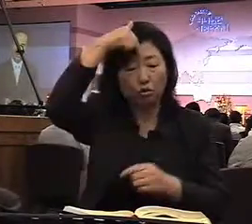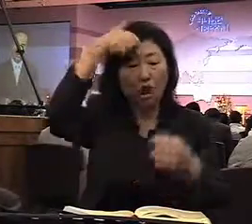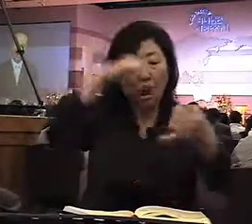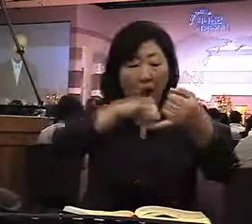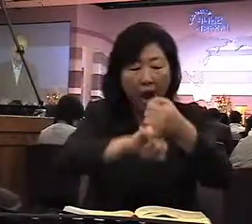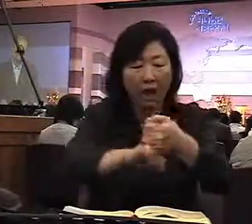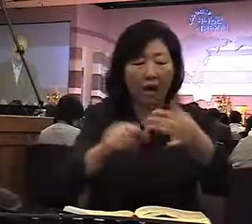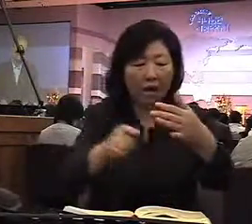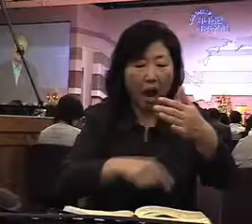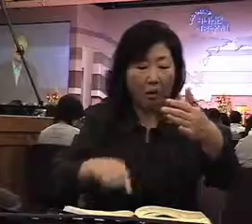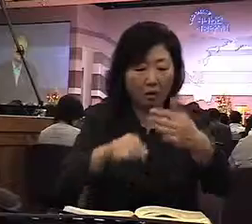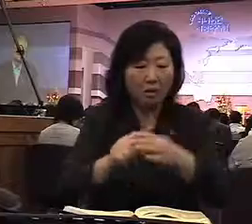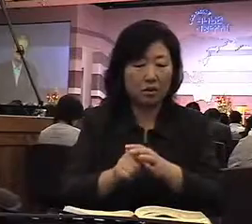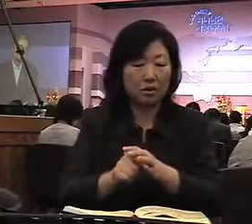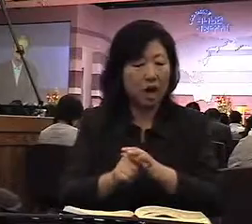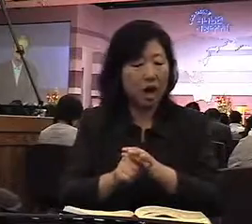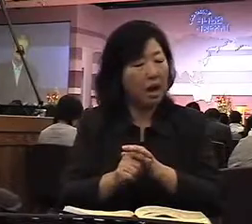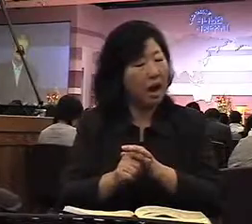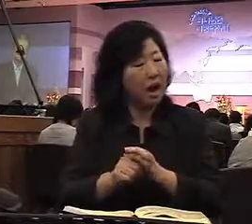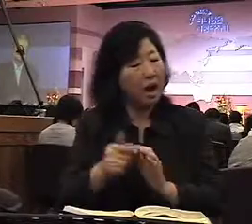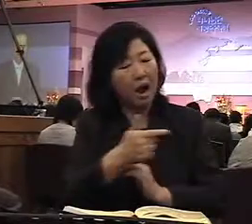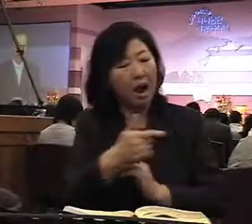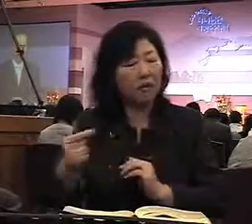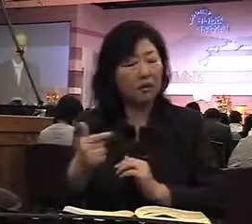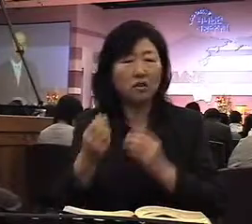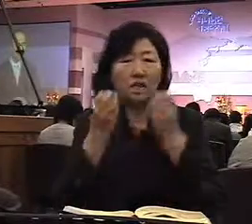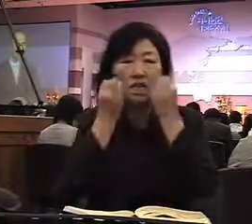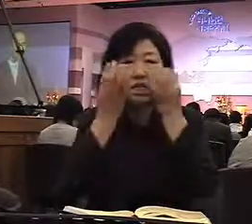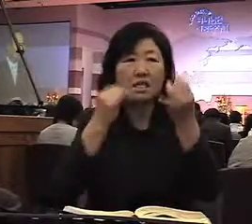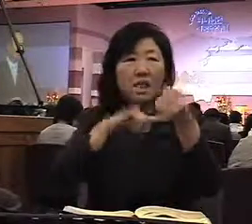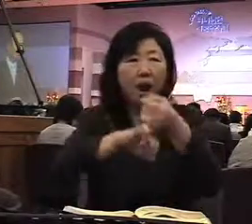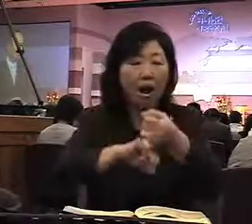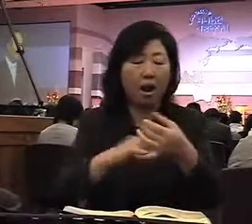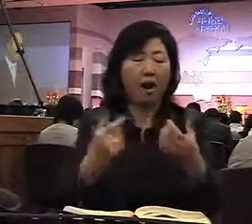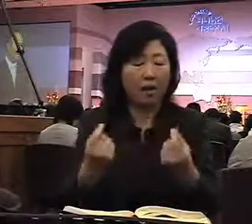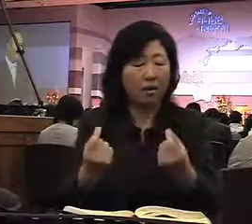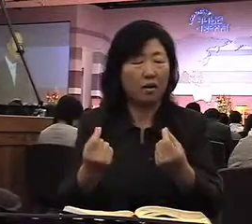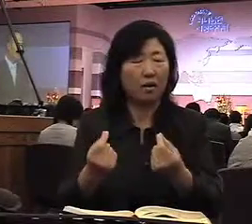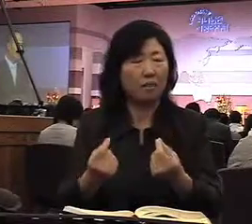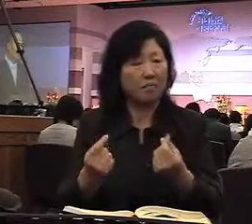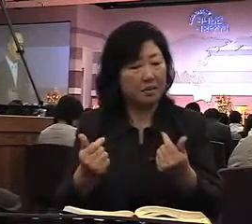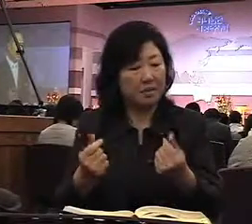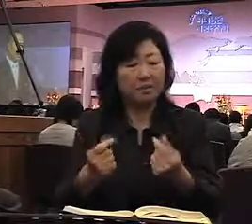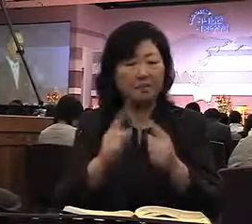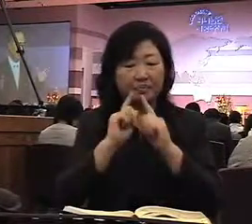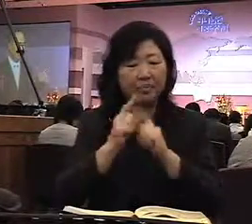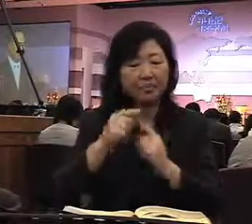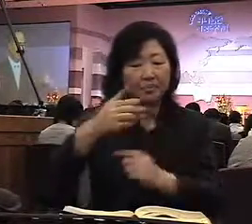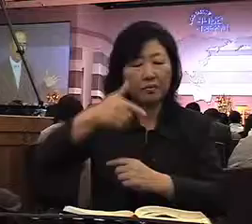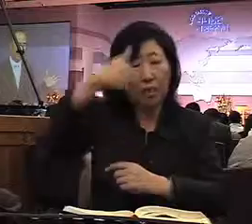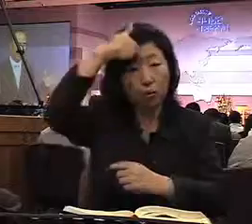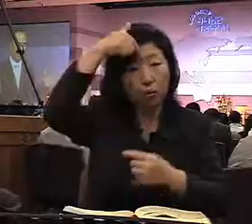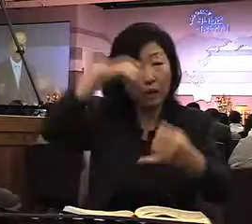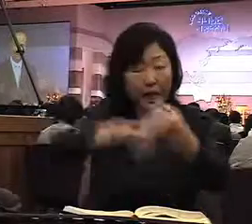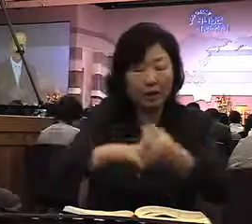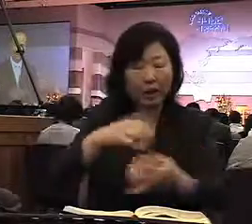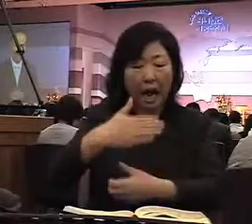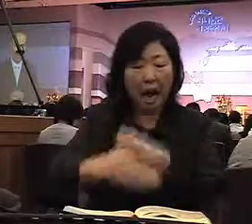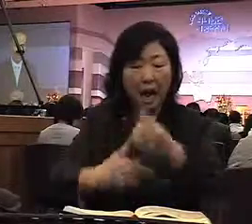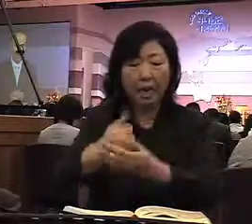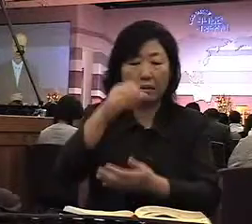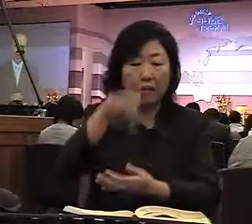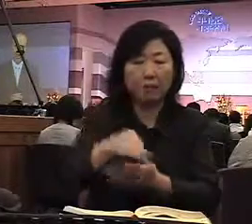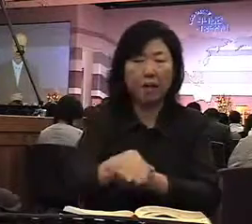말이 있다고 하는 것은 상당히 신학적인 그런 의미를 가지고 있죠. 여러분 아시는 대로 구약에서는 하나님께 나아갈 때